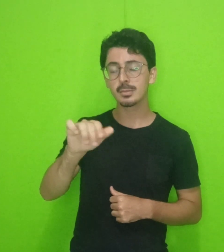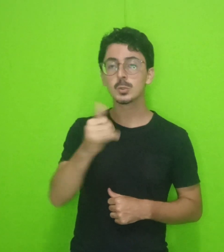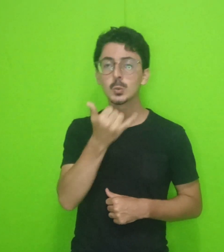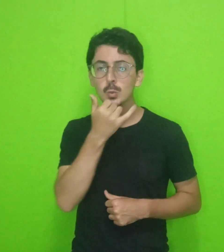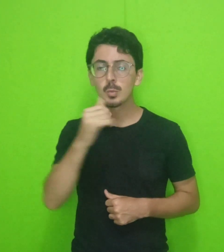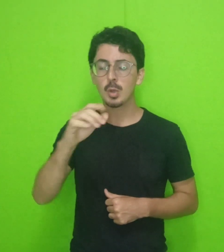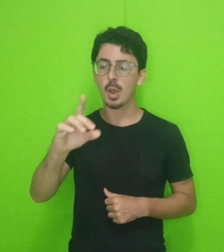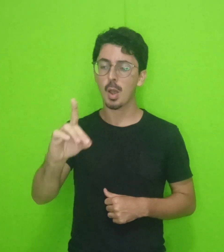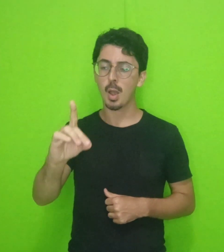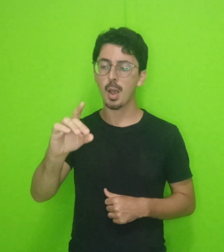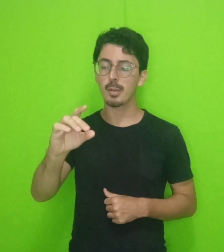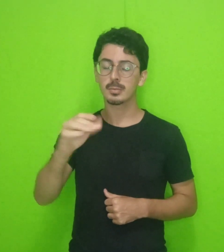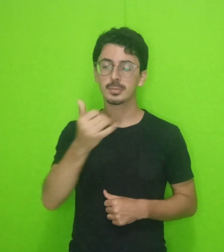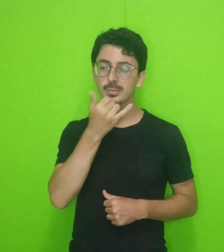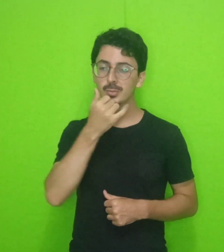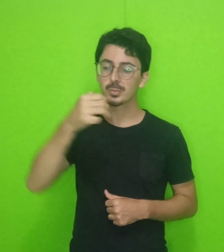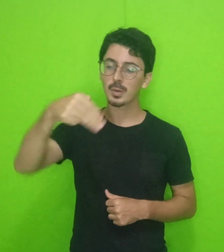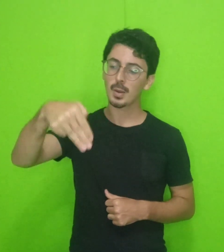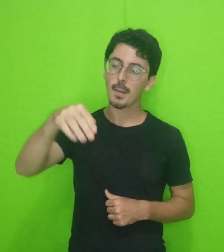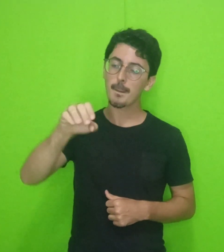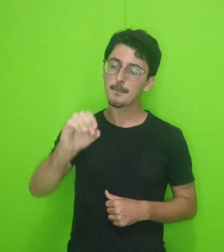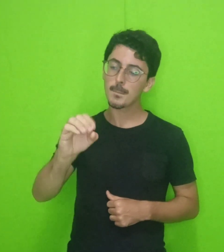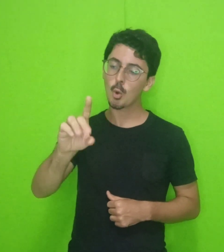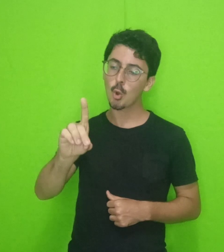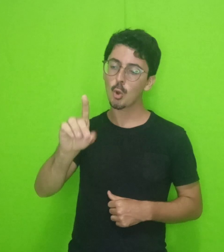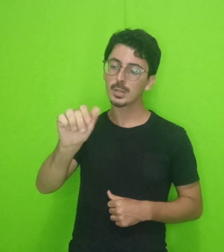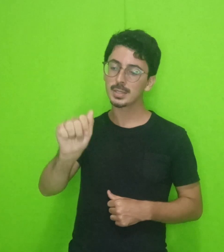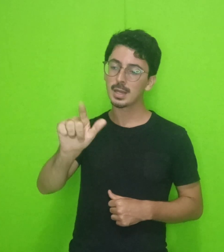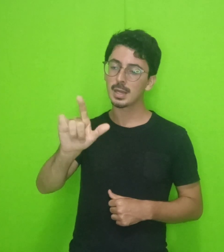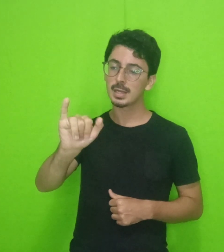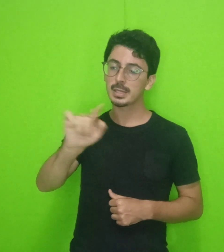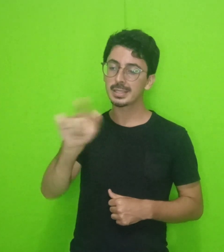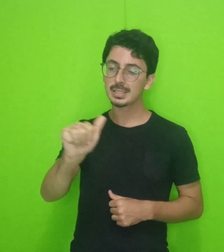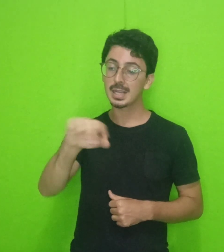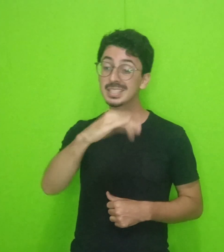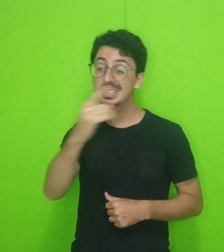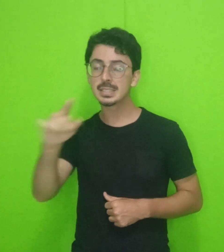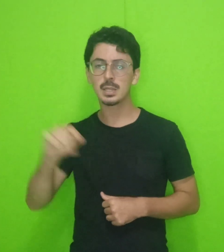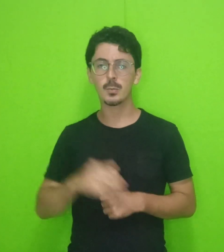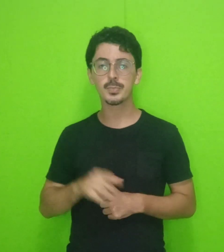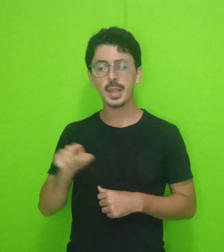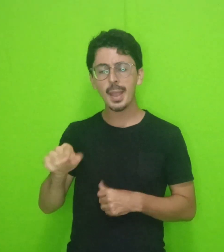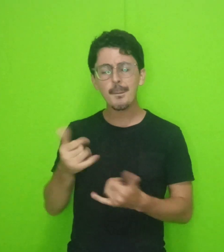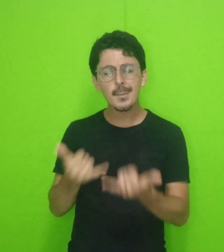tentativa do jornalista de aproximar o leitor do texto.